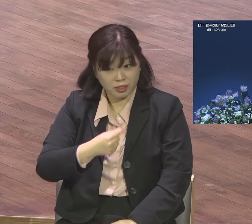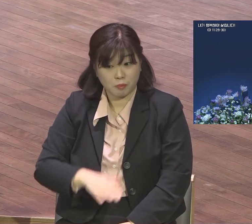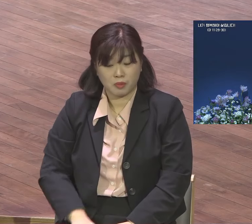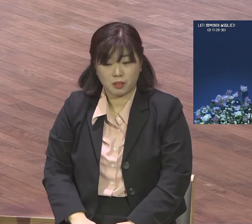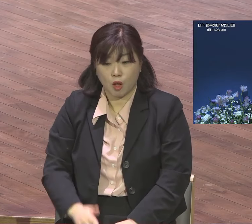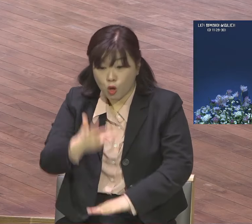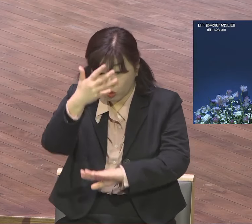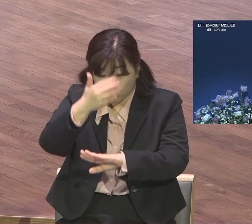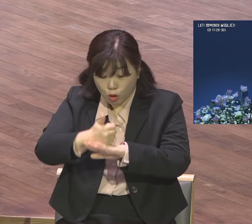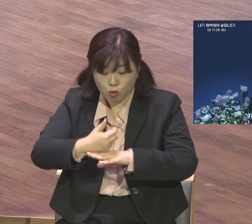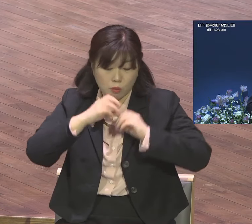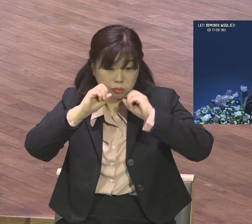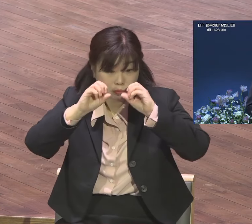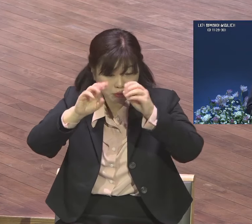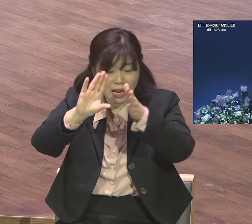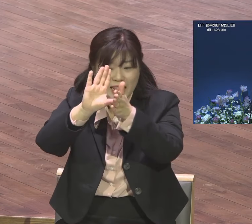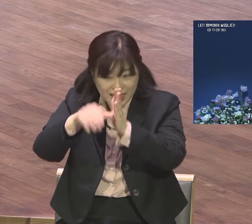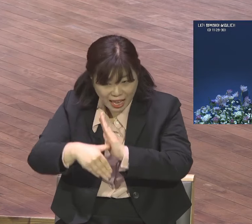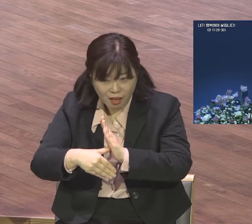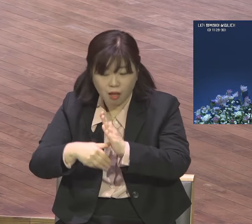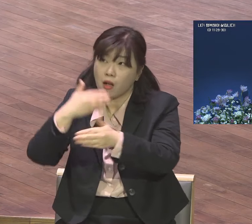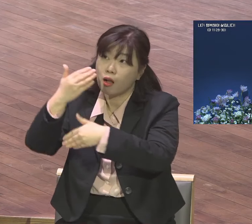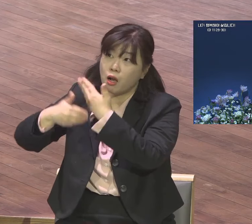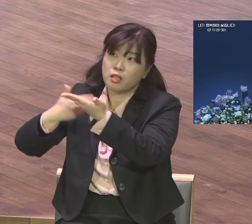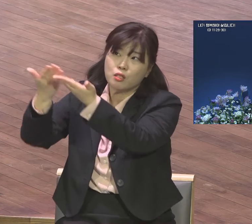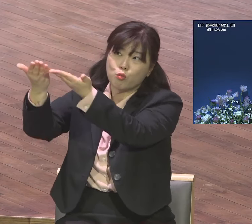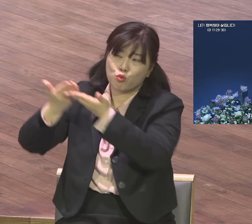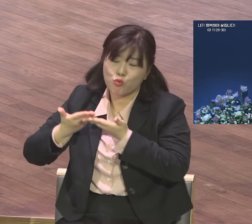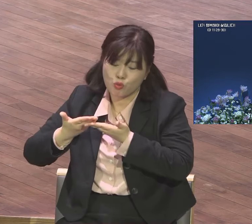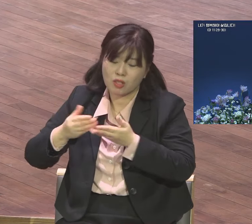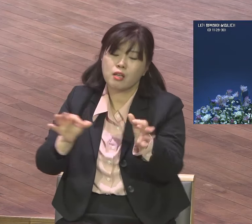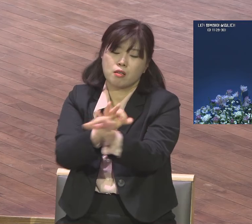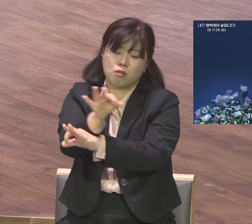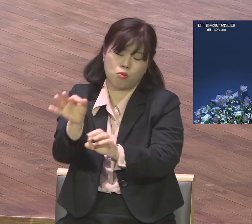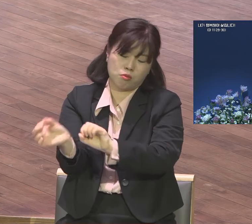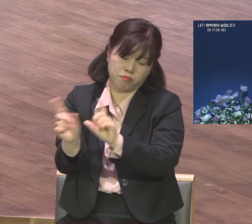경제가 회복될 수 있도록 저도 늘 기도하고 있습니다.